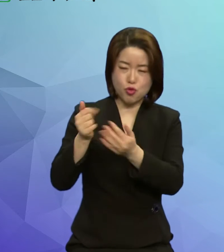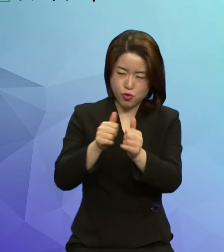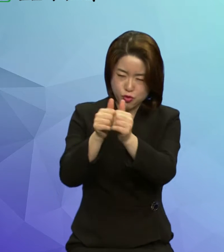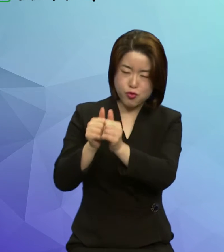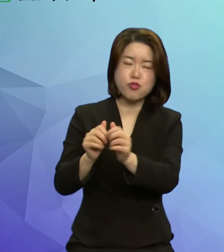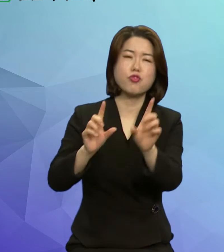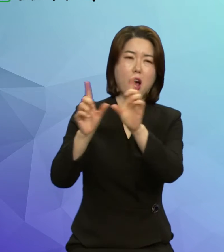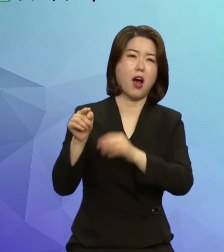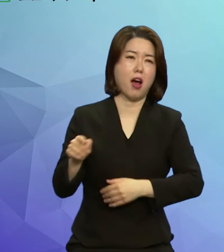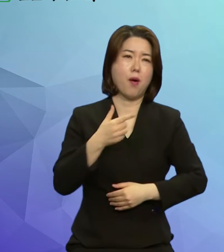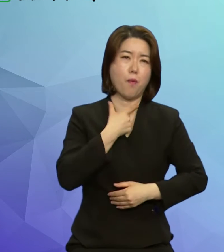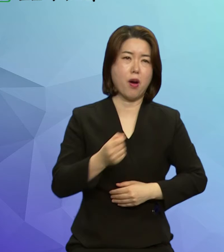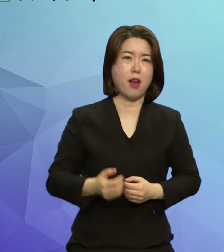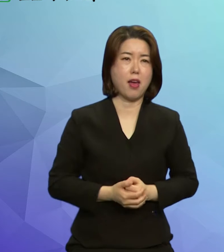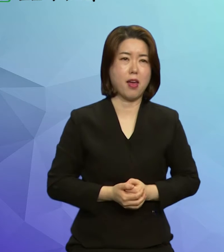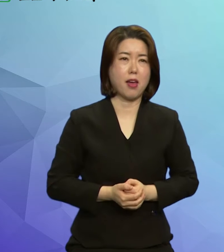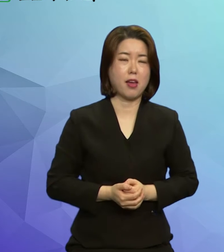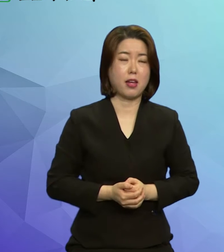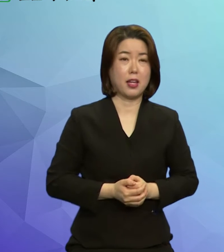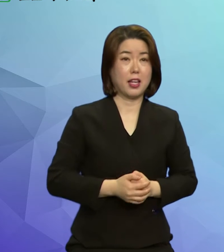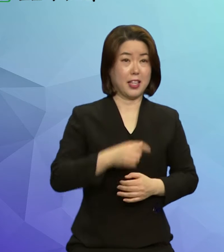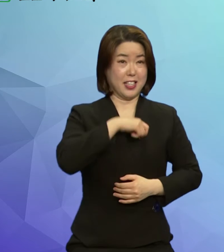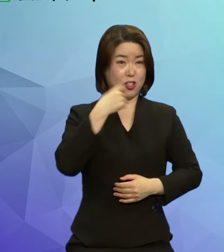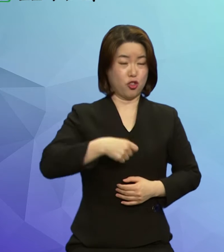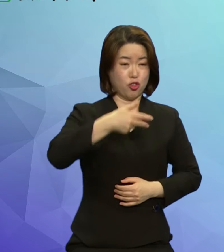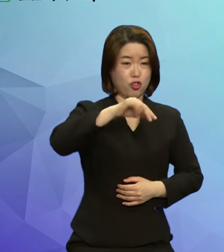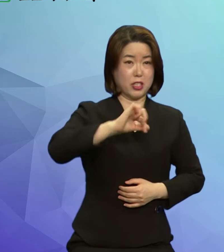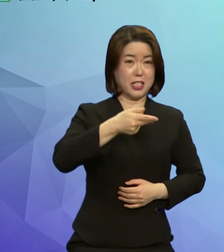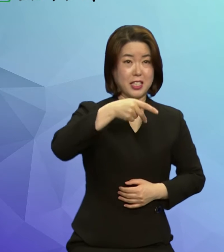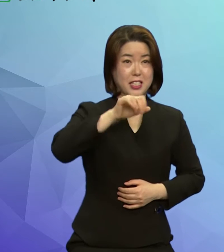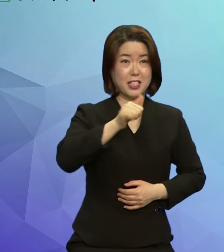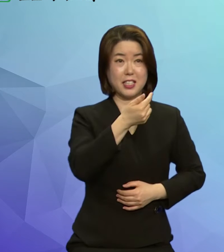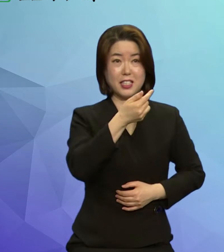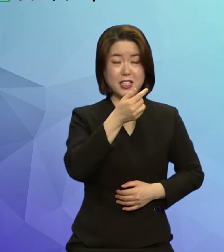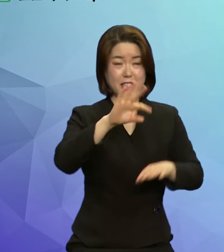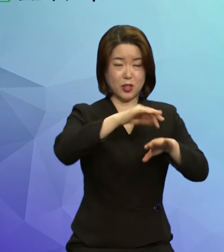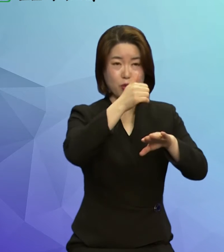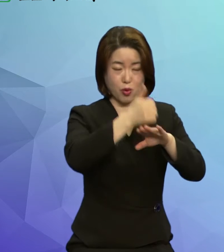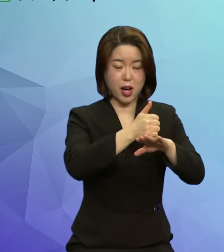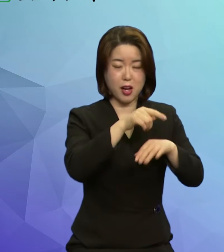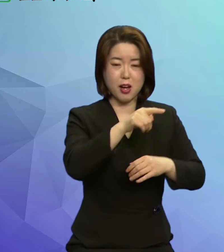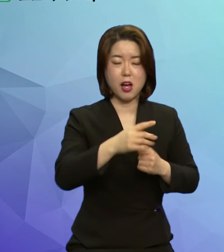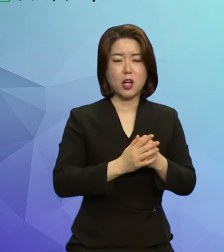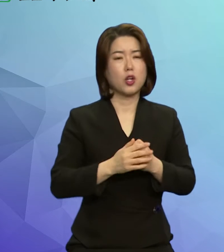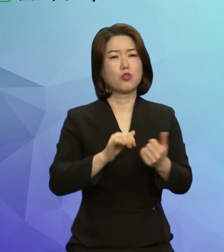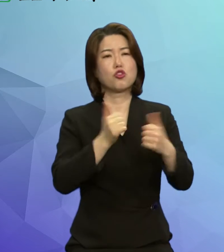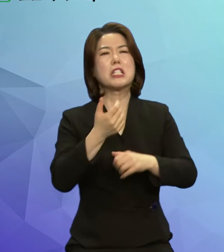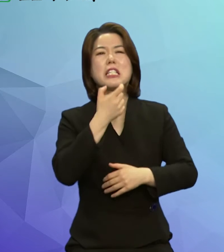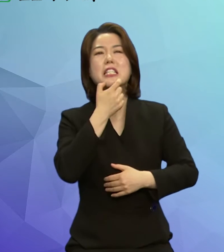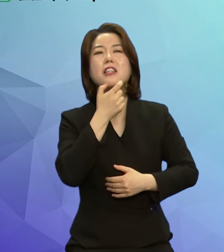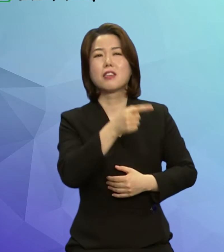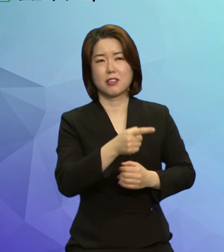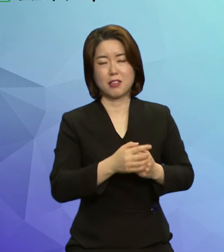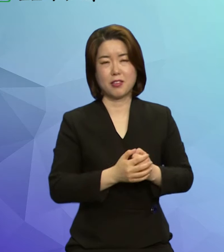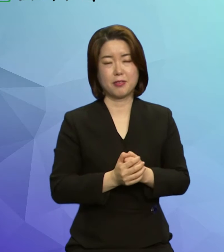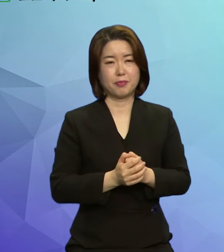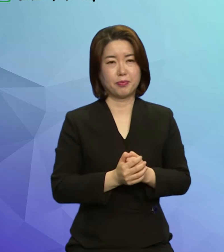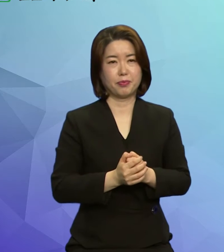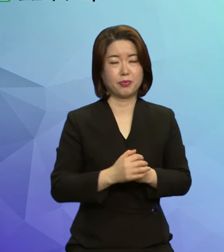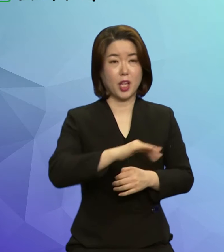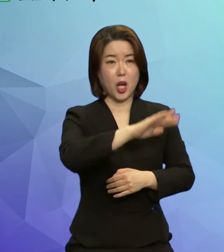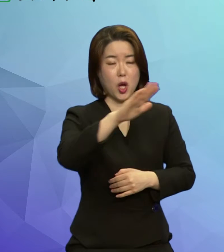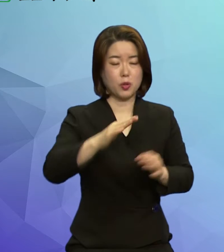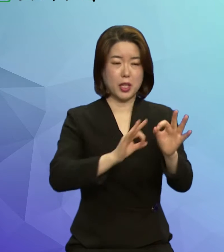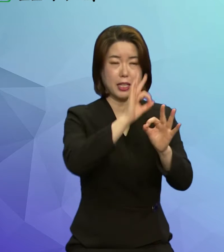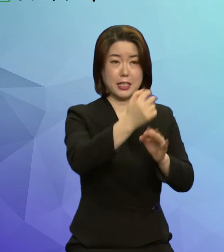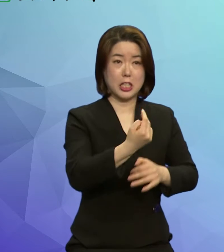진시황도 그가 죽지 않고 싶었잖아요. 우리가 예수 믿고 우리가 영생을 얻었고 또 천국의